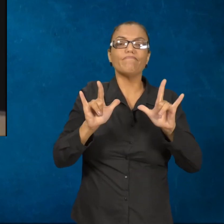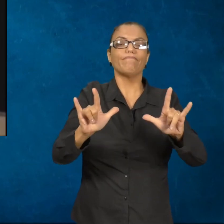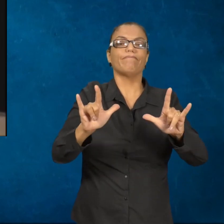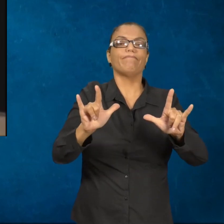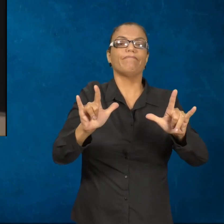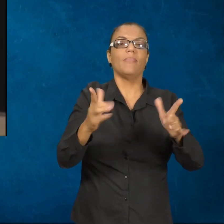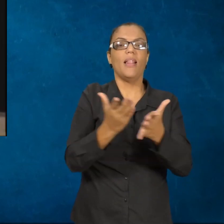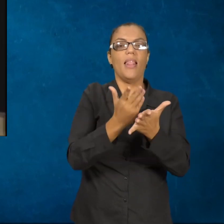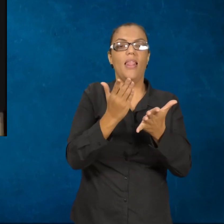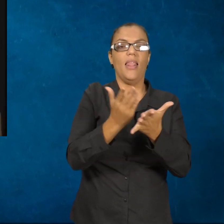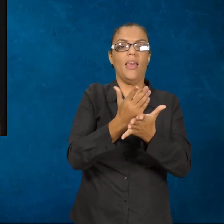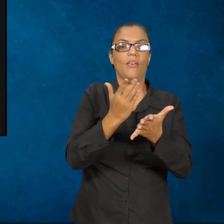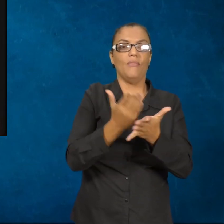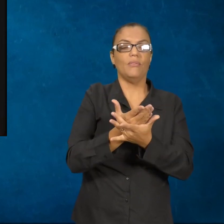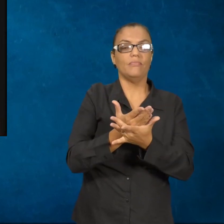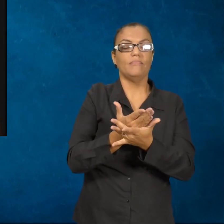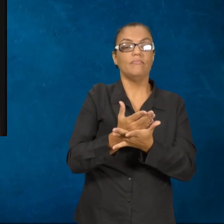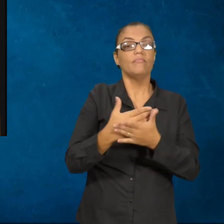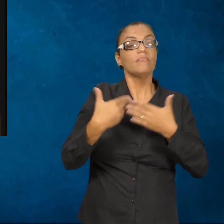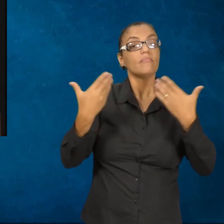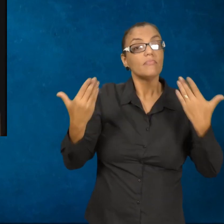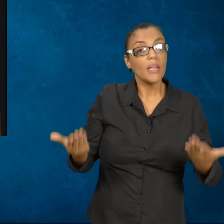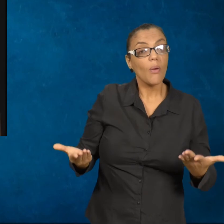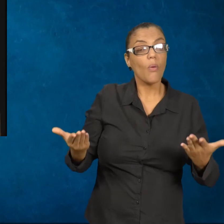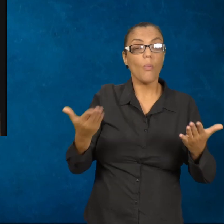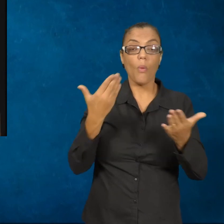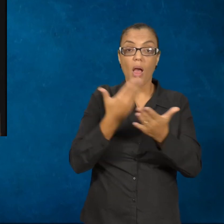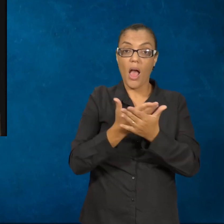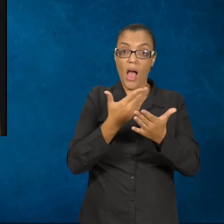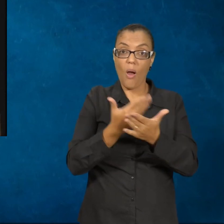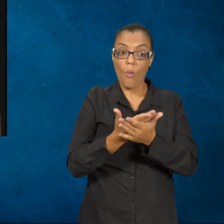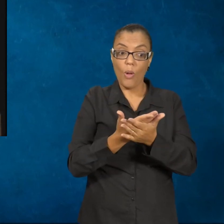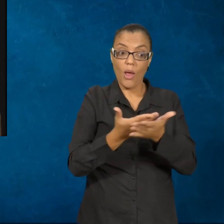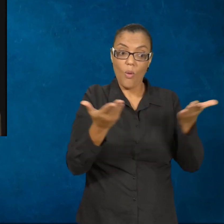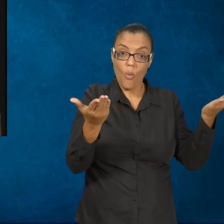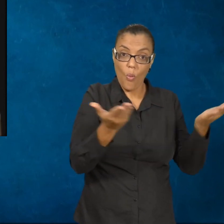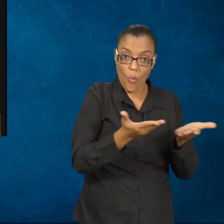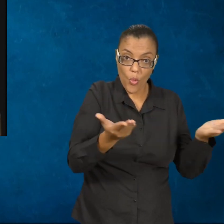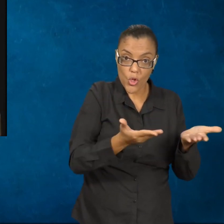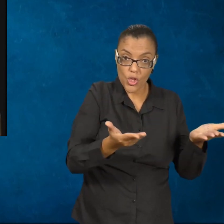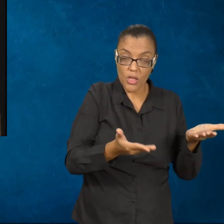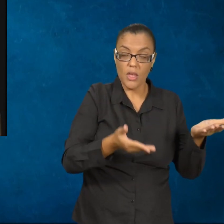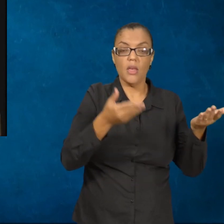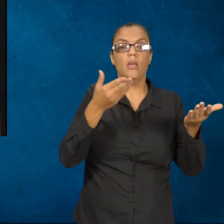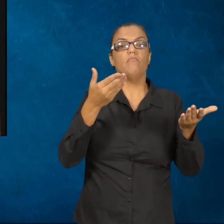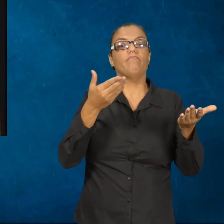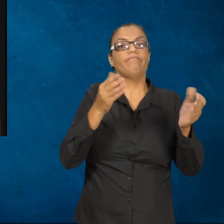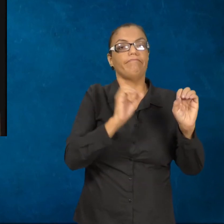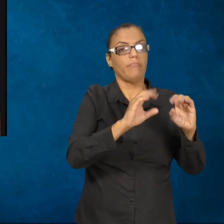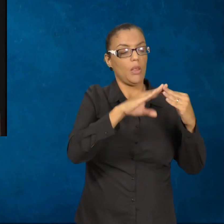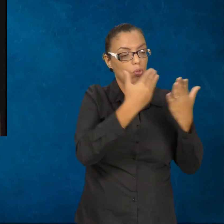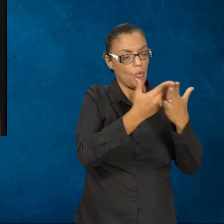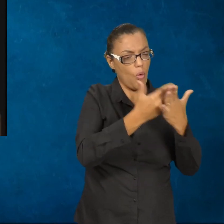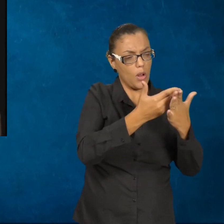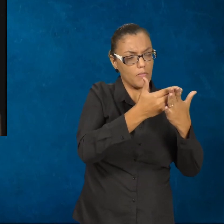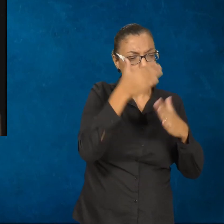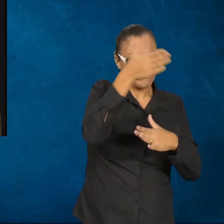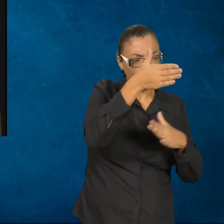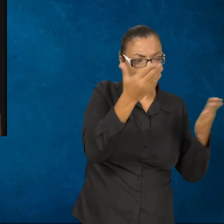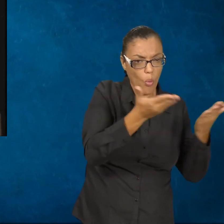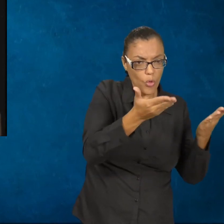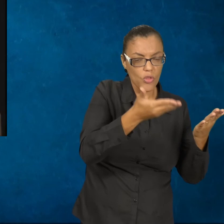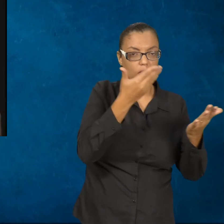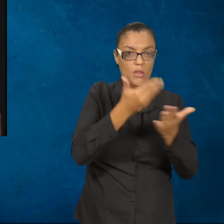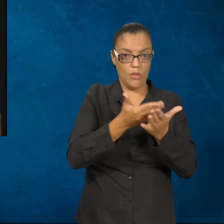é aula estudada, resumindo as 3 tarefas de vocês, quais são? Criar o hábito de estudo